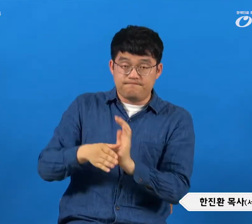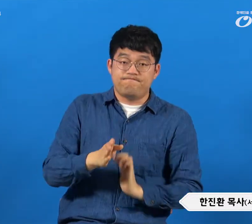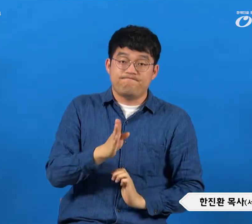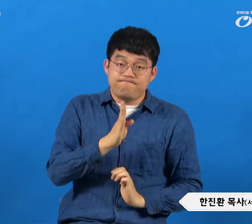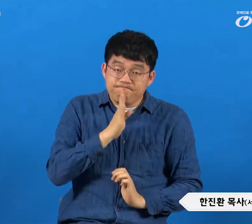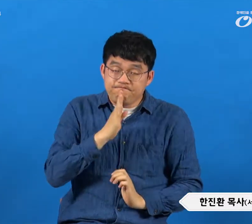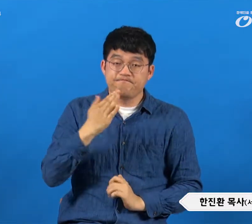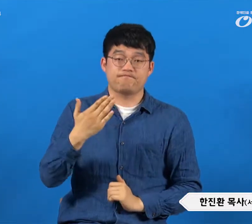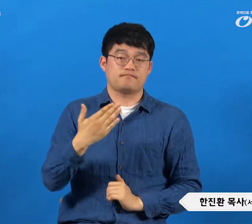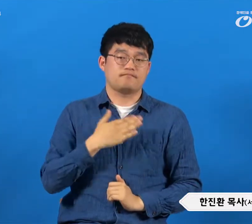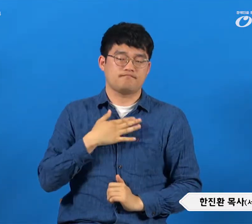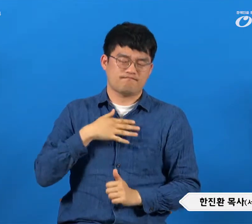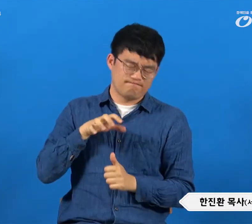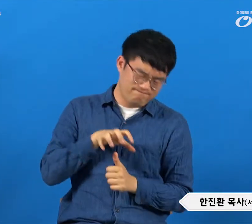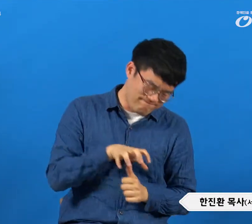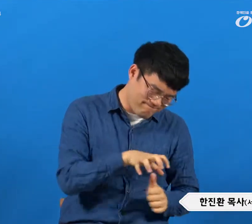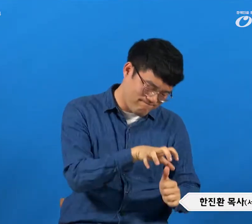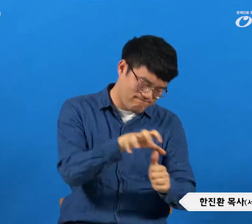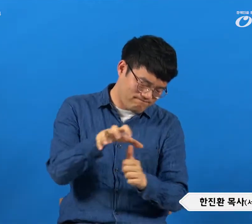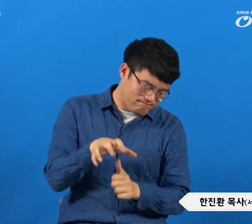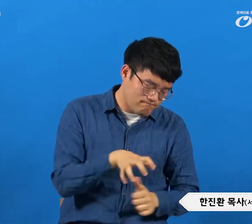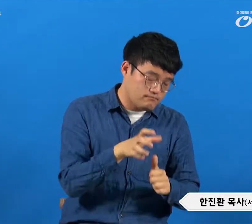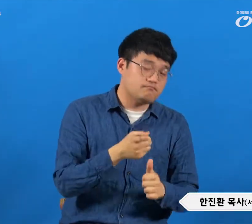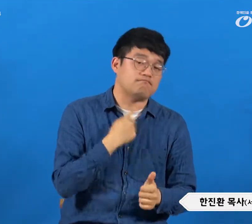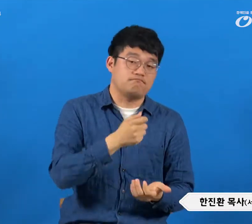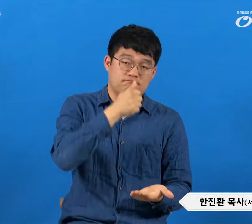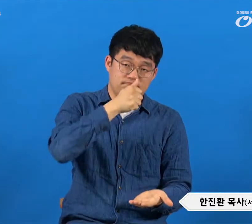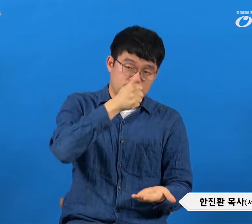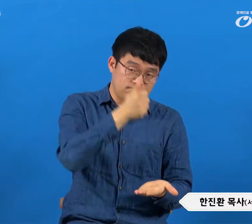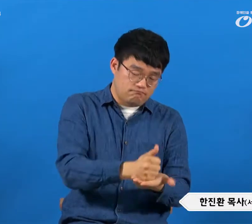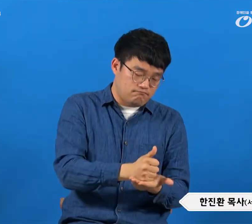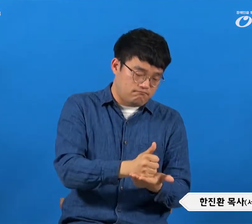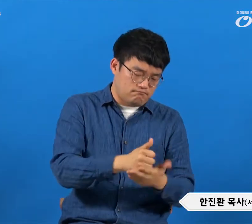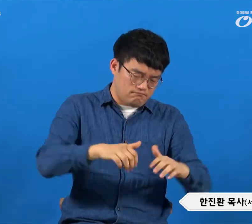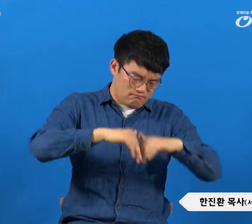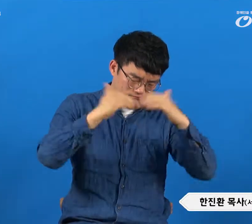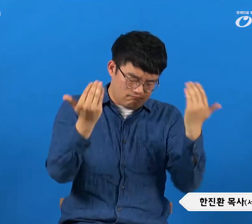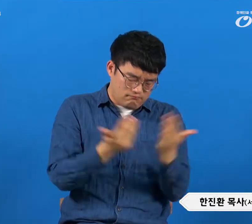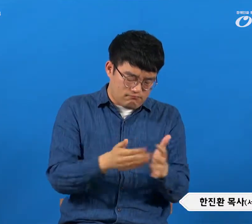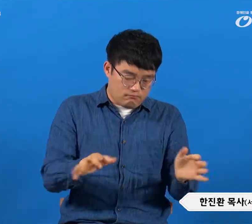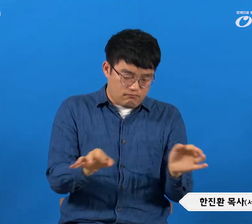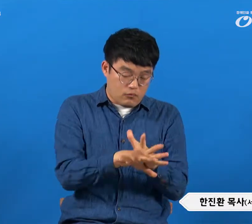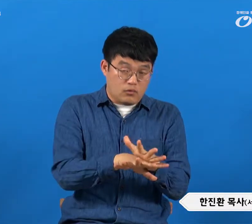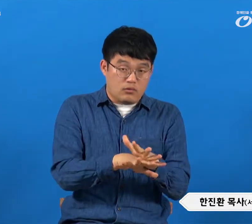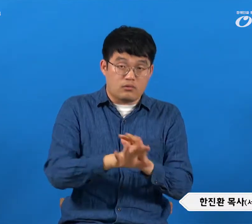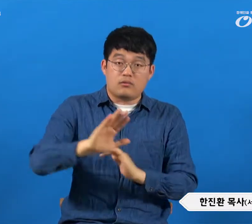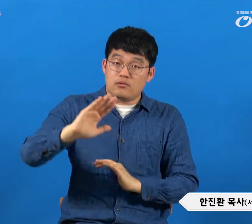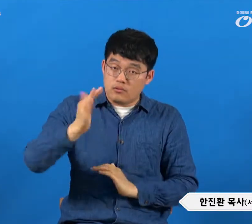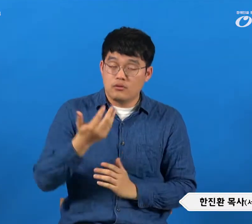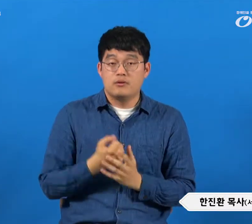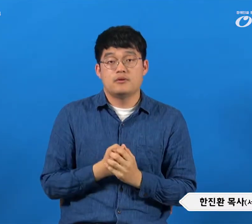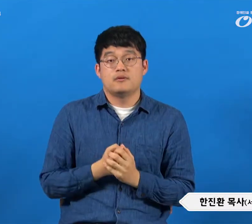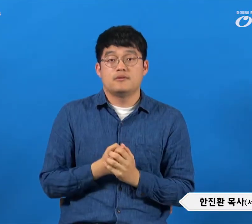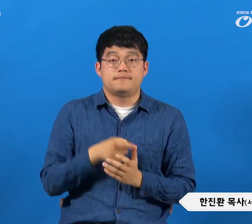진짜 나를 짓누르던 그 죄짐이 그냥 하루아침에 어디로 날아가 버렸는지 그냥 다